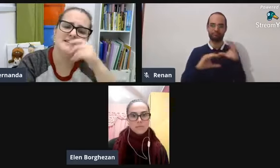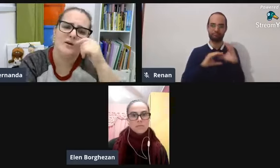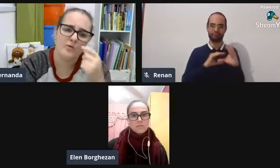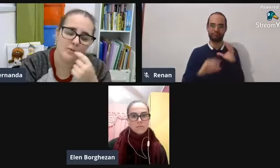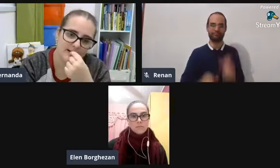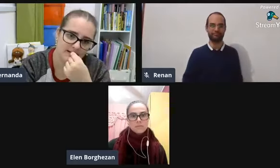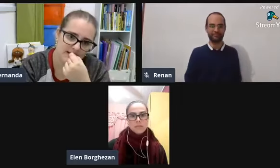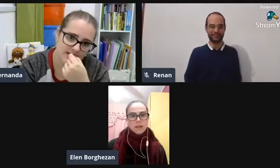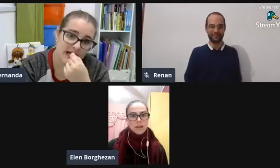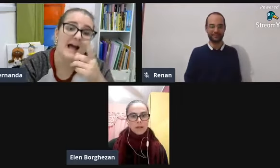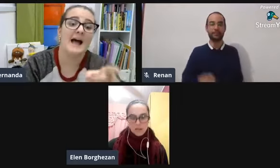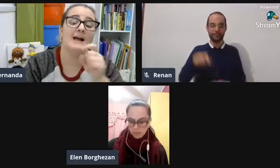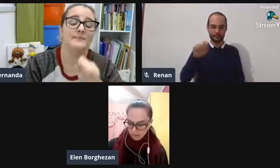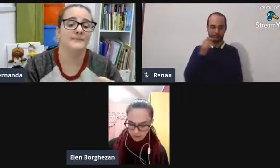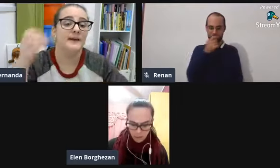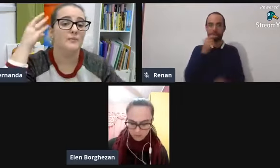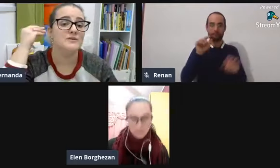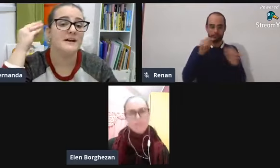Esqueci alguma?